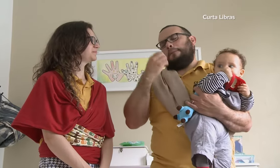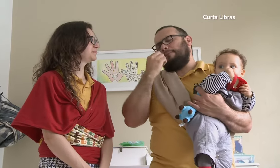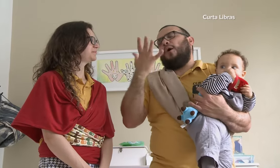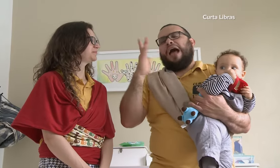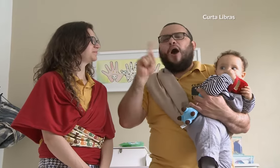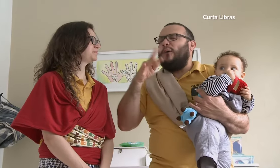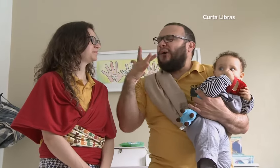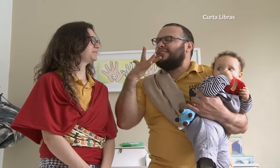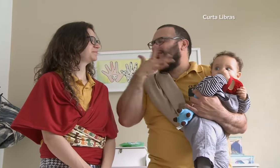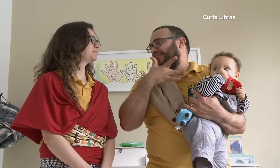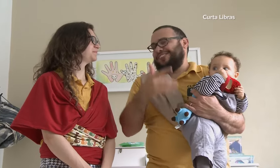É muito bom.